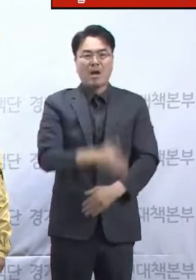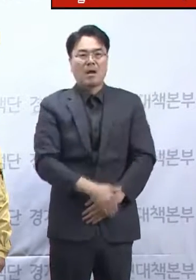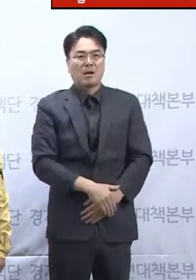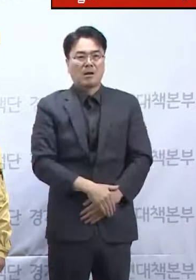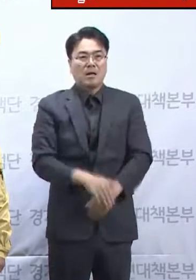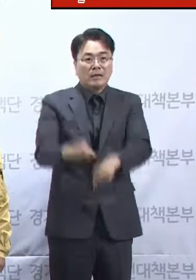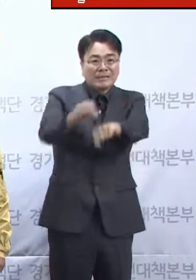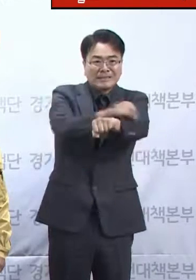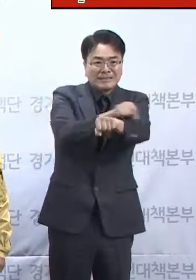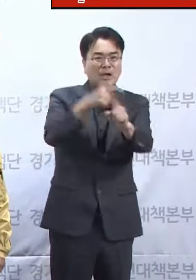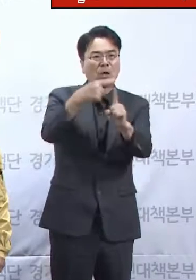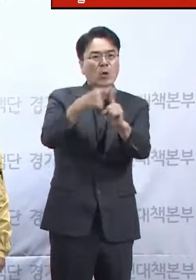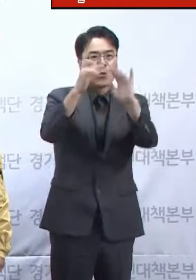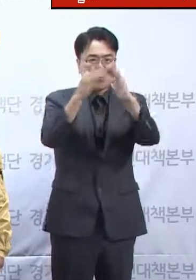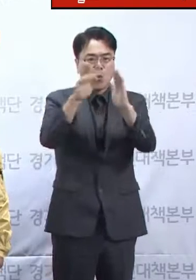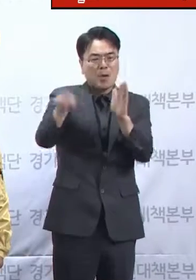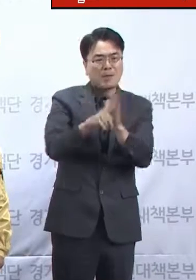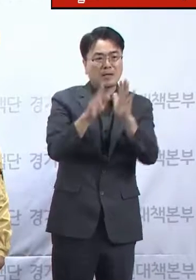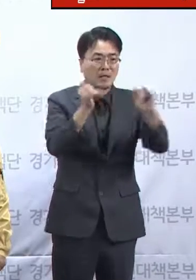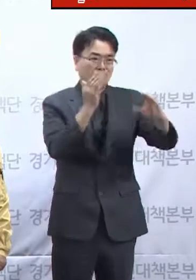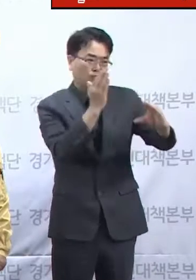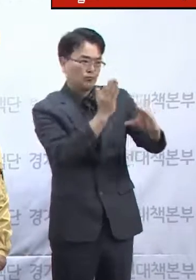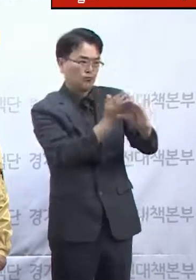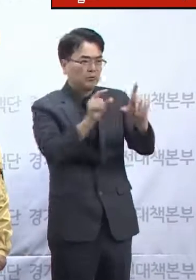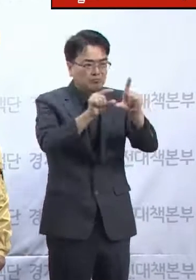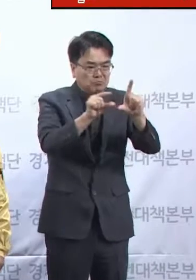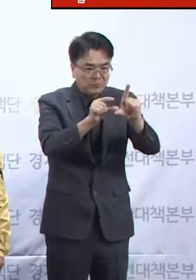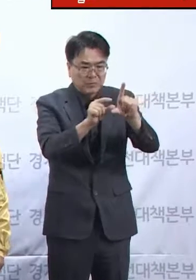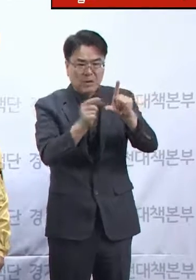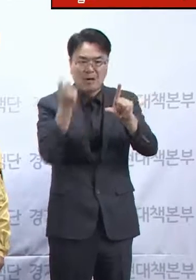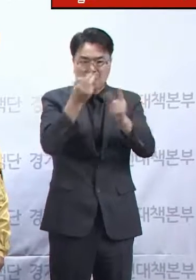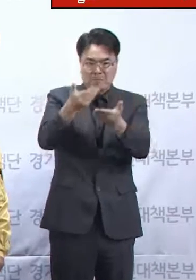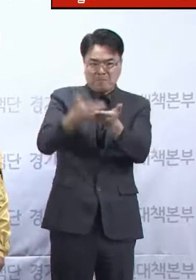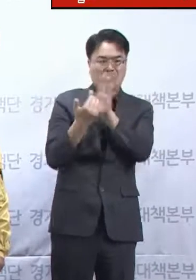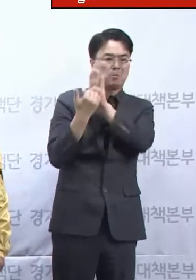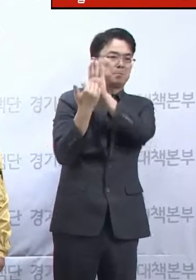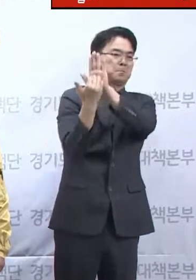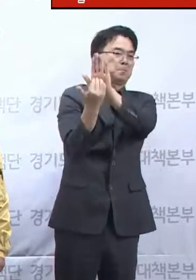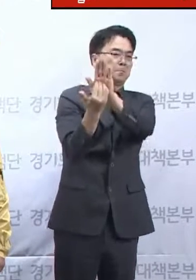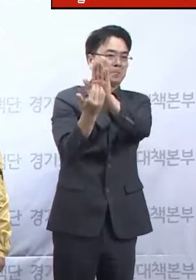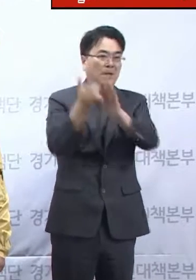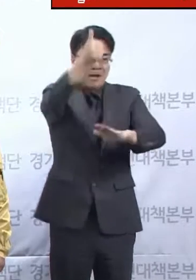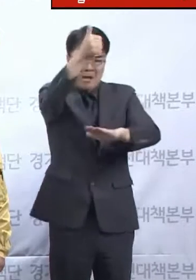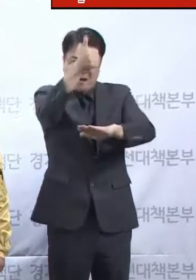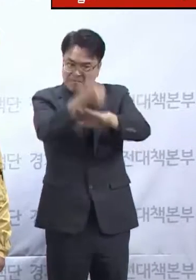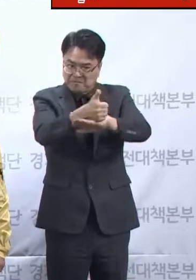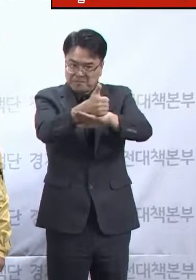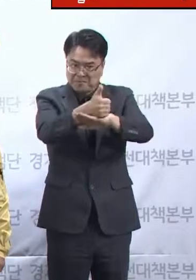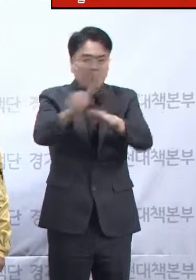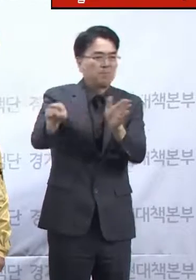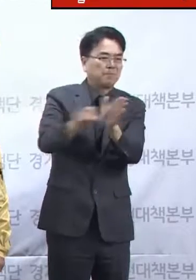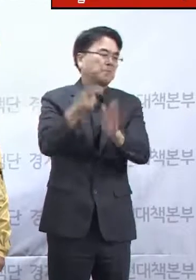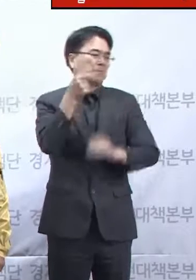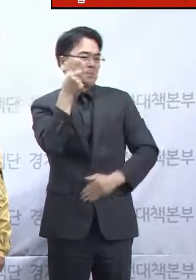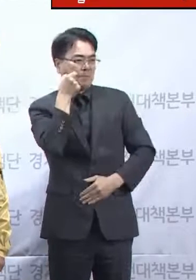특히 위 교인의 일부는 진단검사를 거부하거나 검사 결과를 불신하고